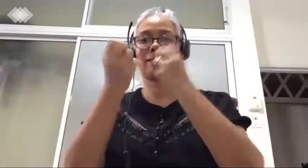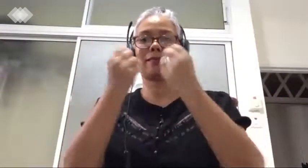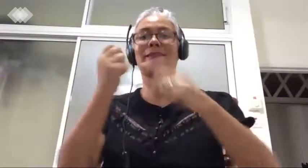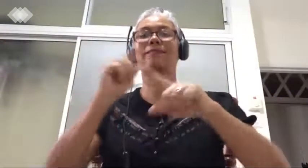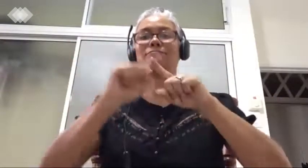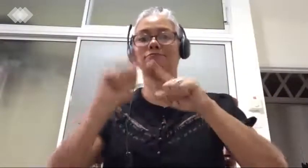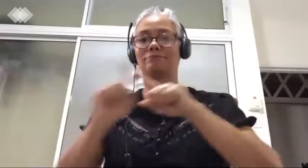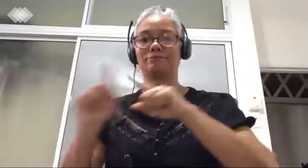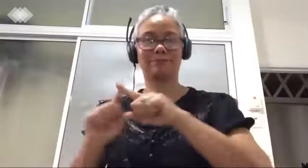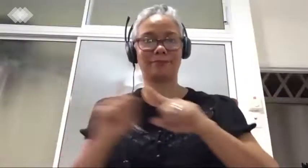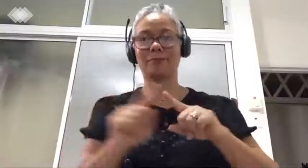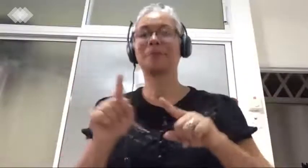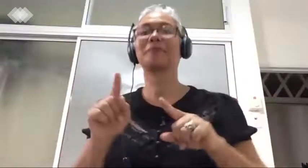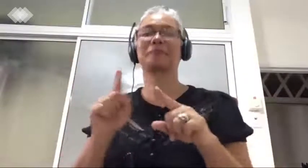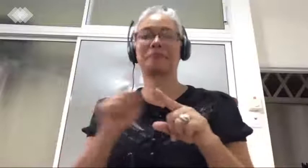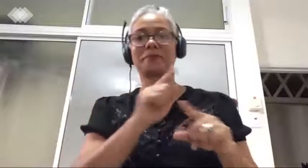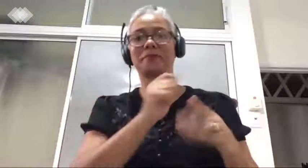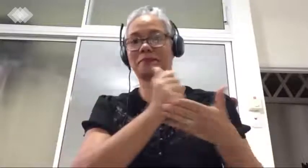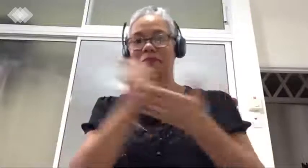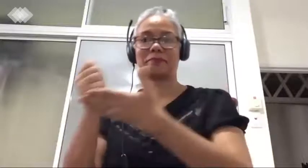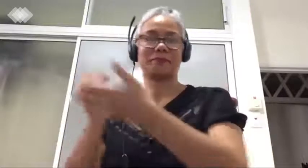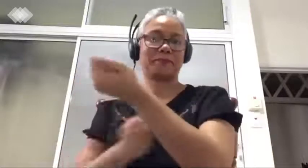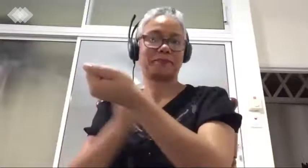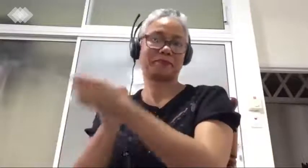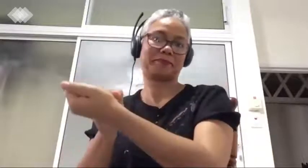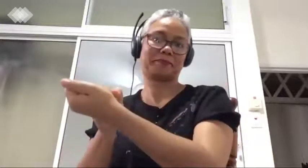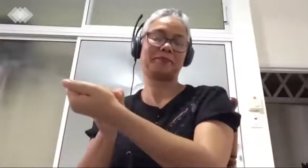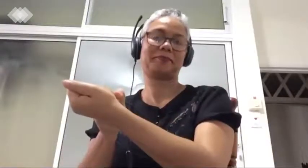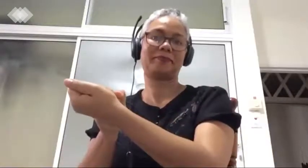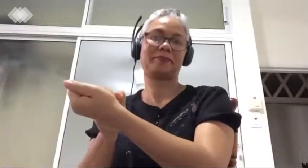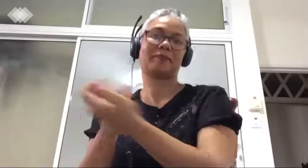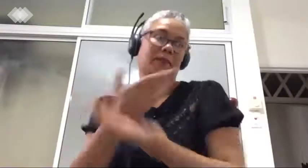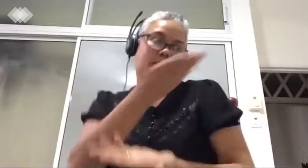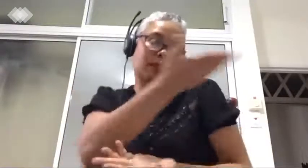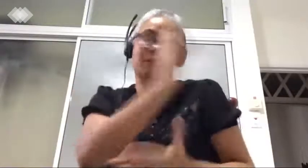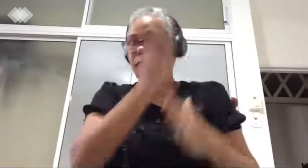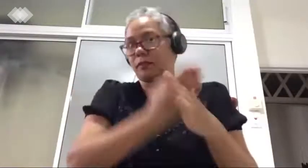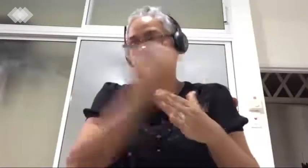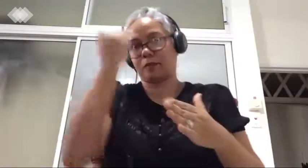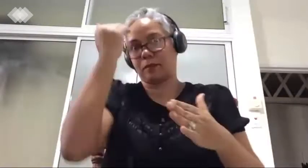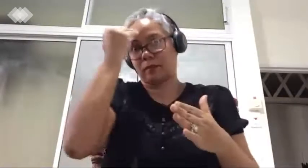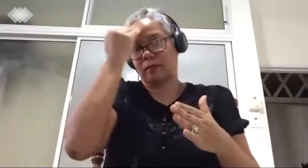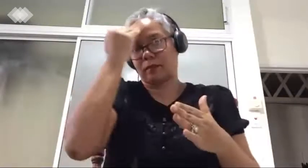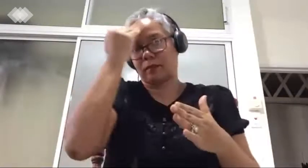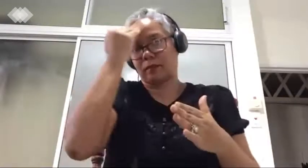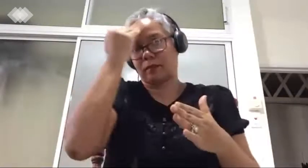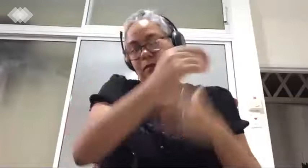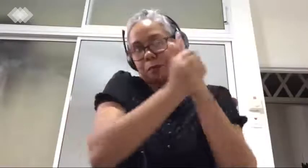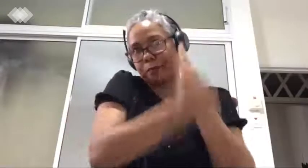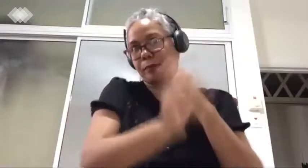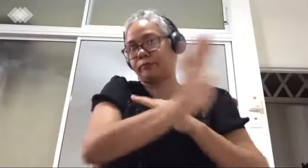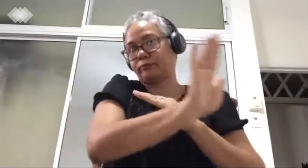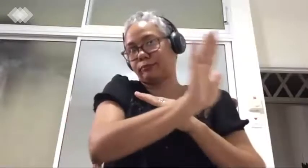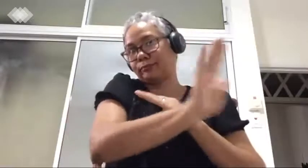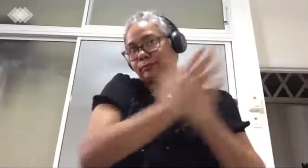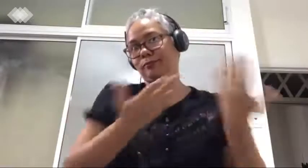profesionales de la psicología, nosotros tenemos nuestra manera de comunicarnos desde el ámbito de la